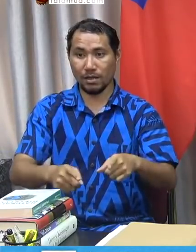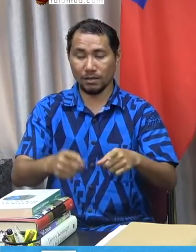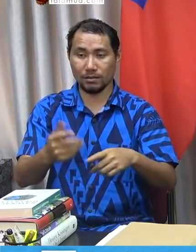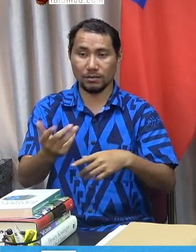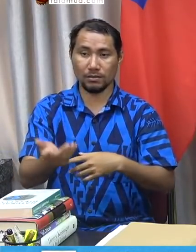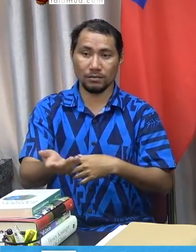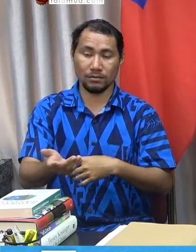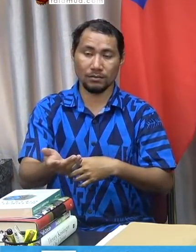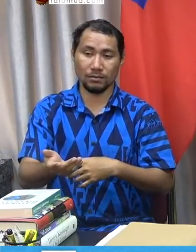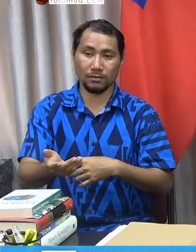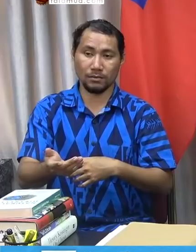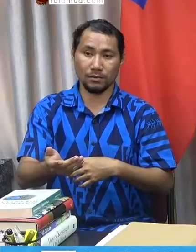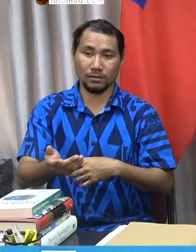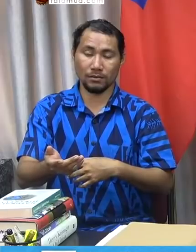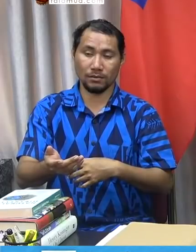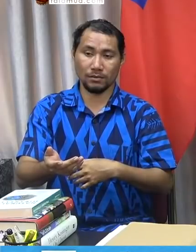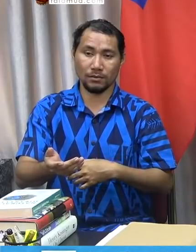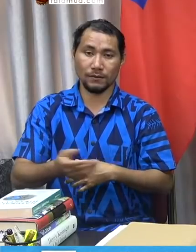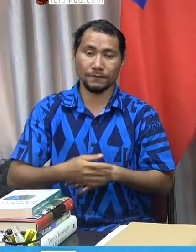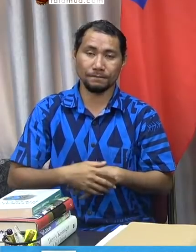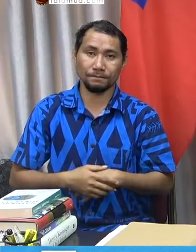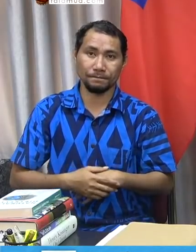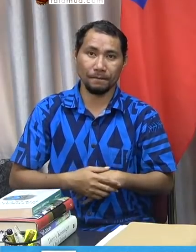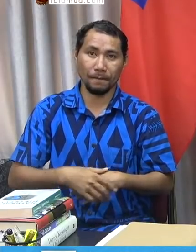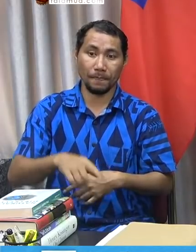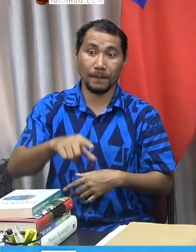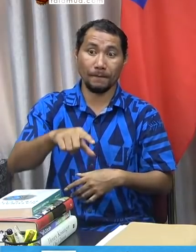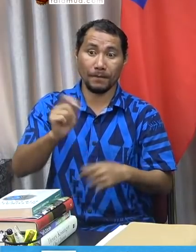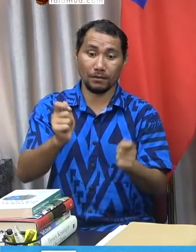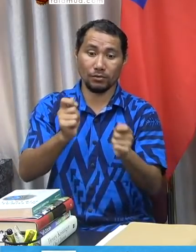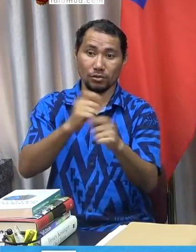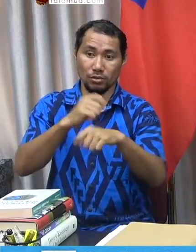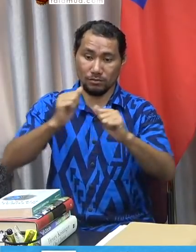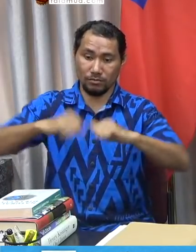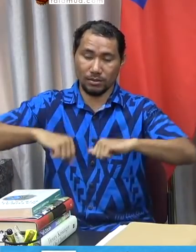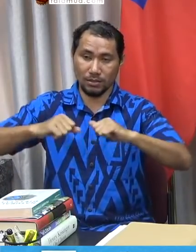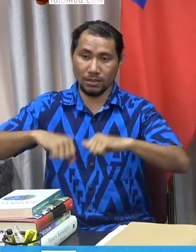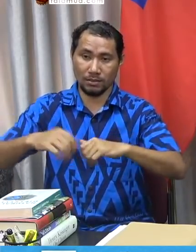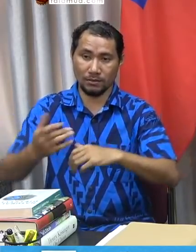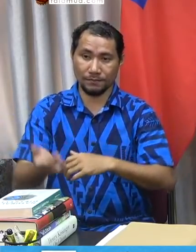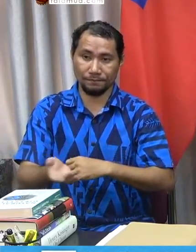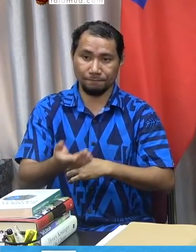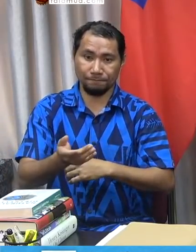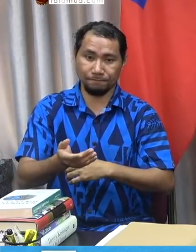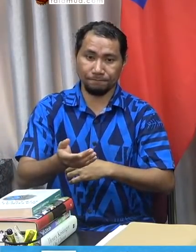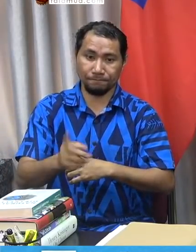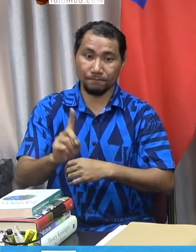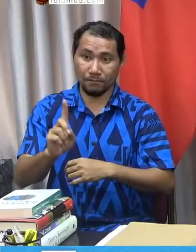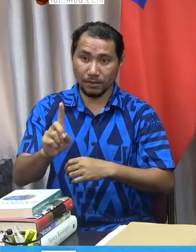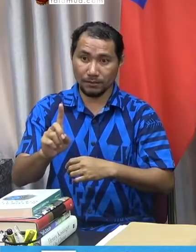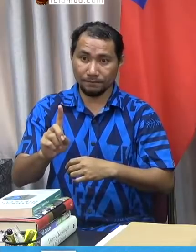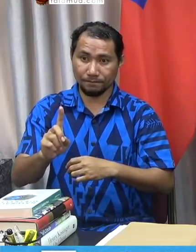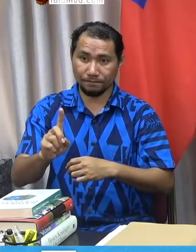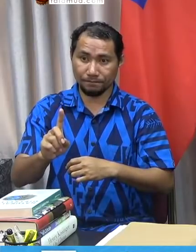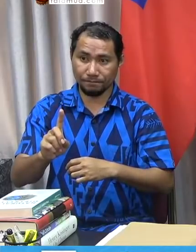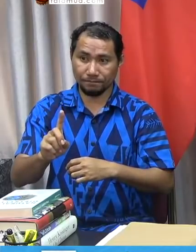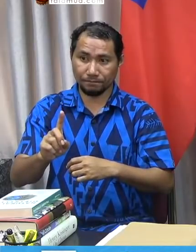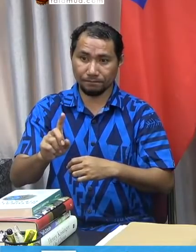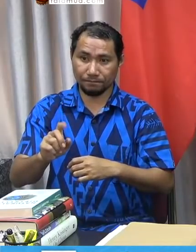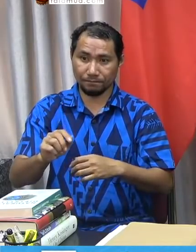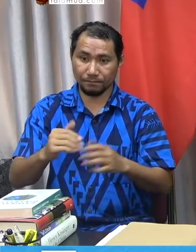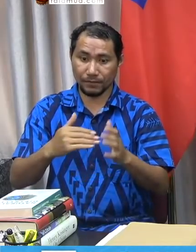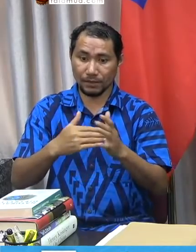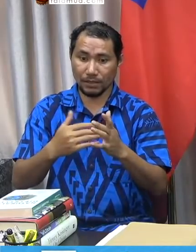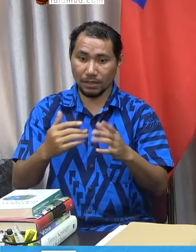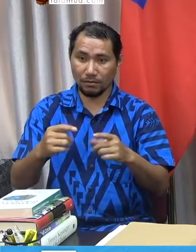le tofia o le sui pelestene ae ua agaʻi na ia ua